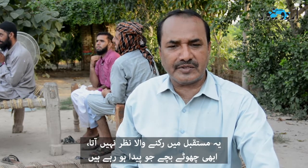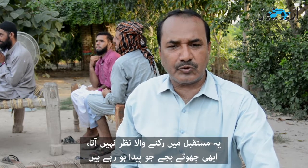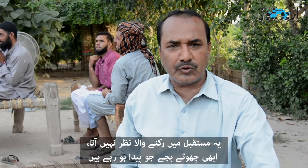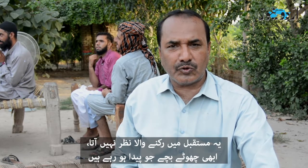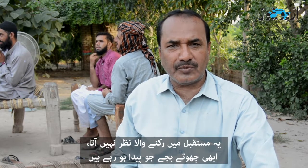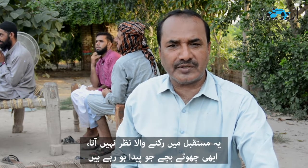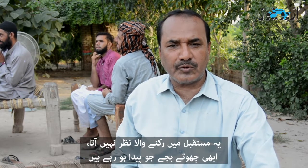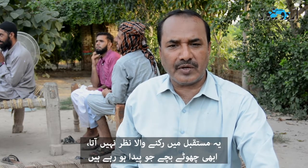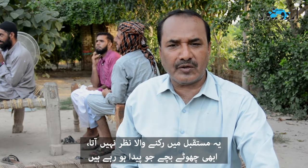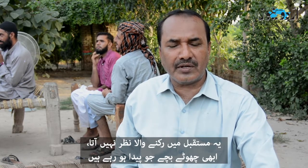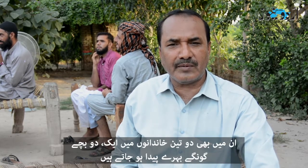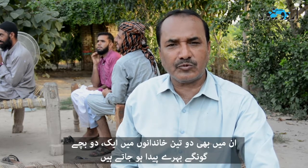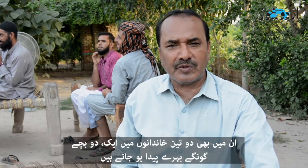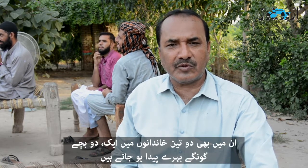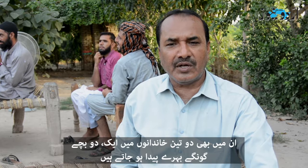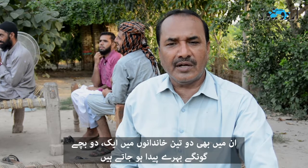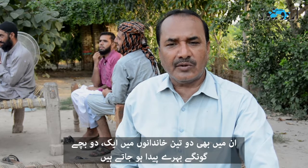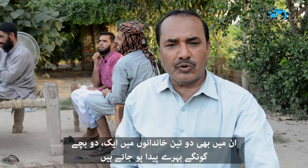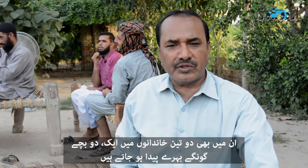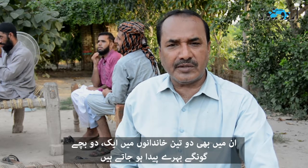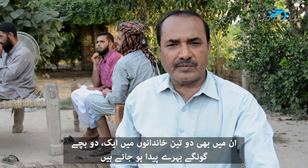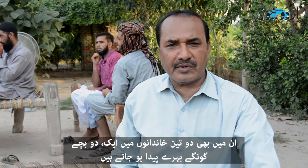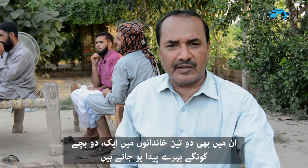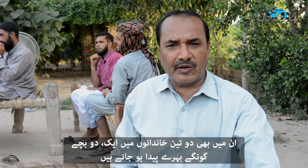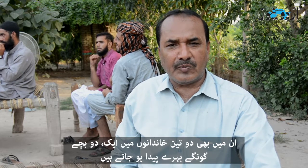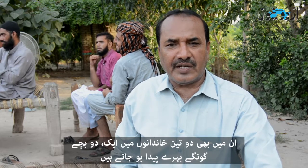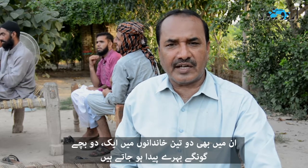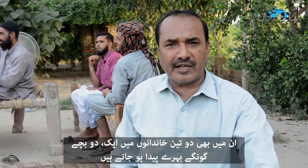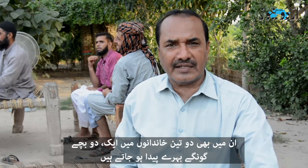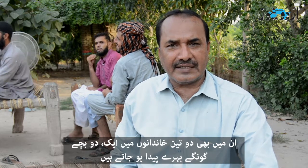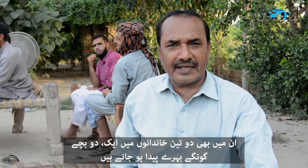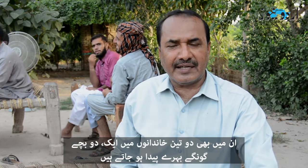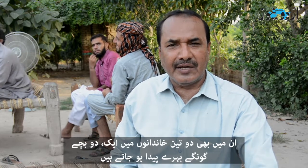چھوٹے چھوٹے بچے جو پیدا ہو رہے ہیں، اس میں بھی 2-3 خاندانوں میں ایک آدھ آ جاتا ہے.